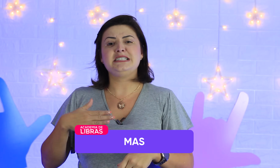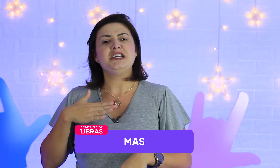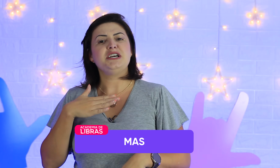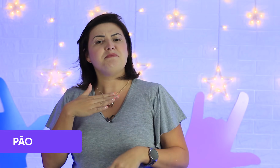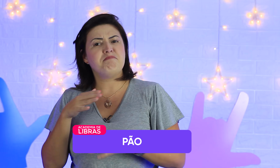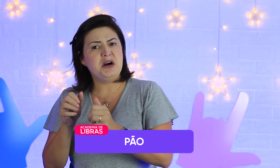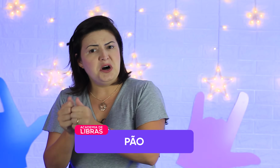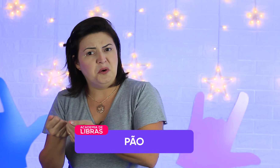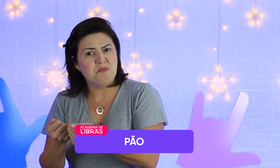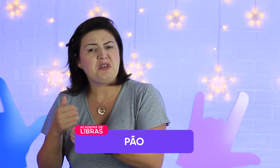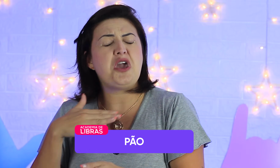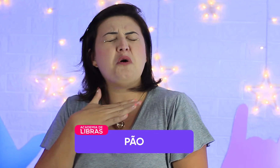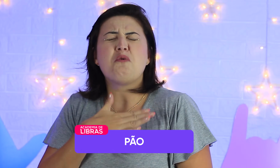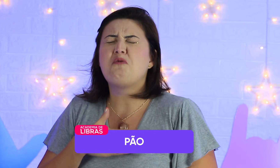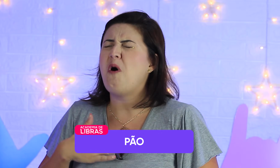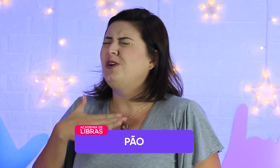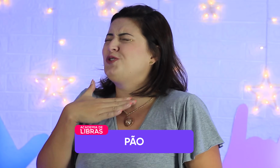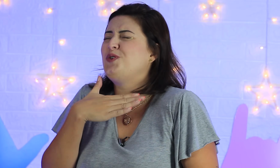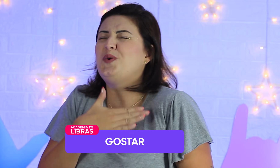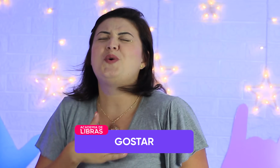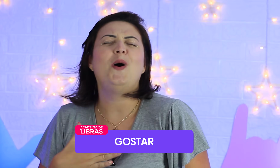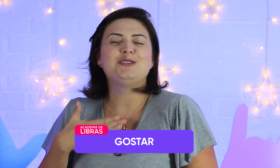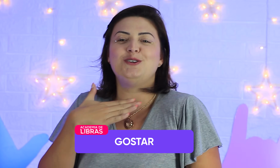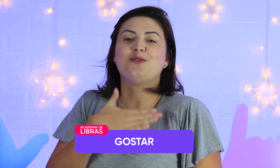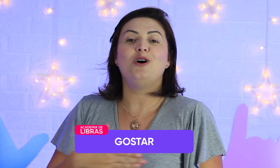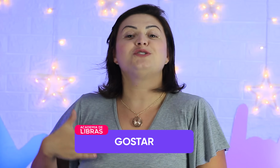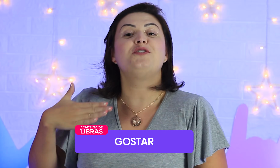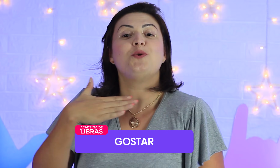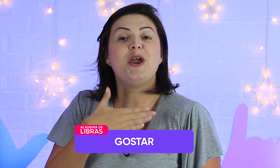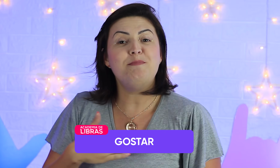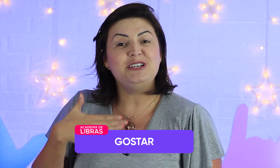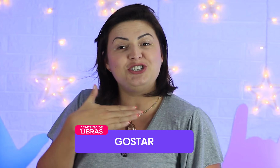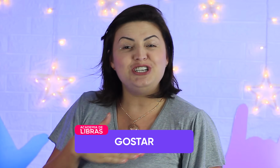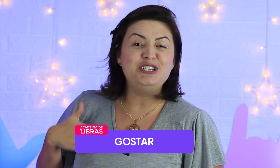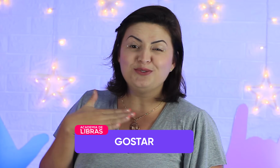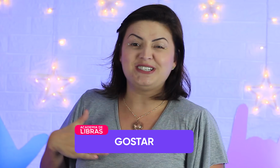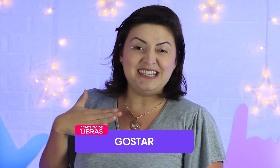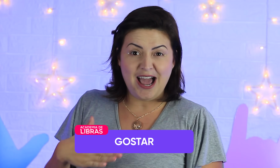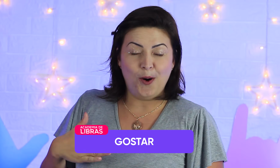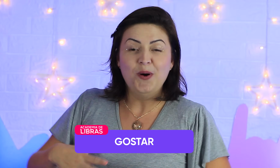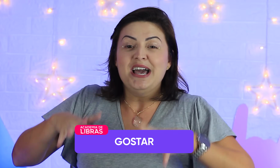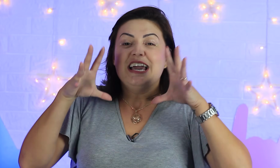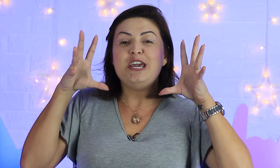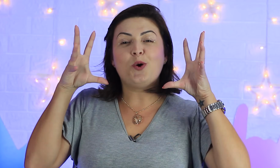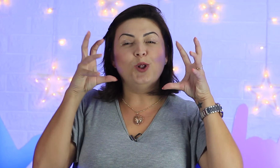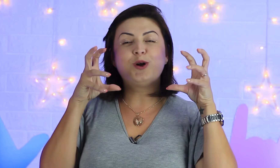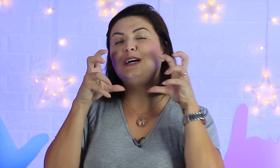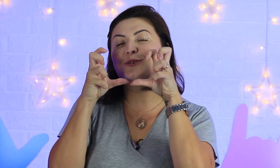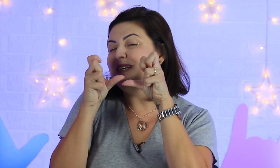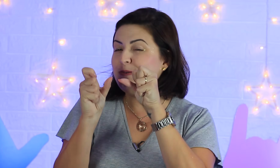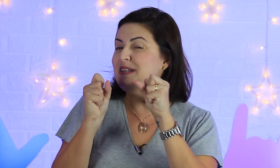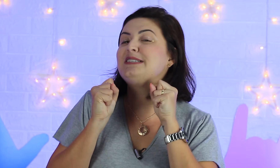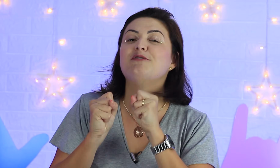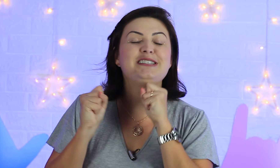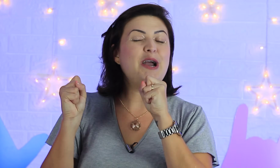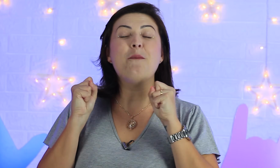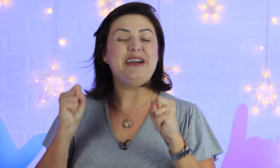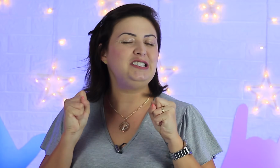Mas, pão. Eu gosto, eu gosto, eu gosto. Fico repetindo o sinal. E colocando uma expressão facial mais